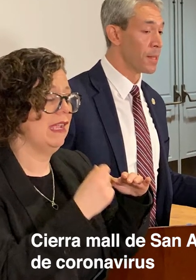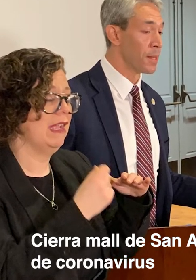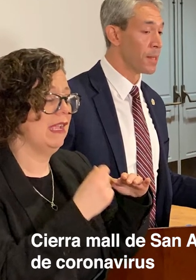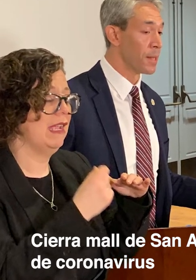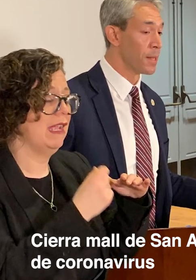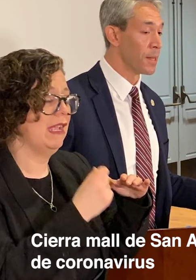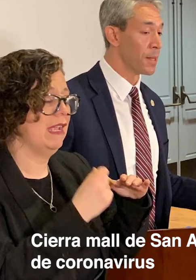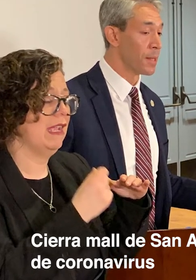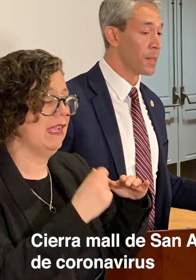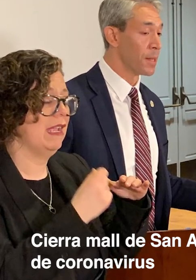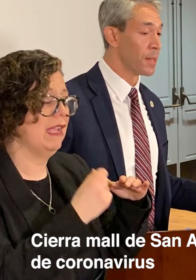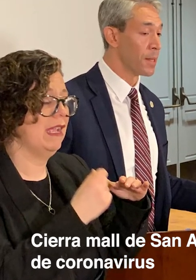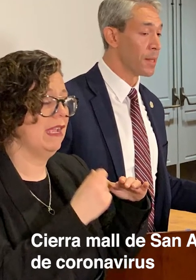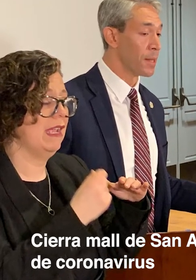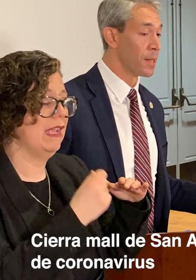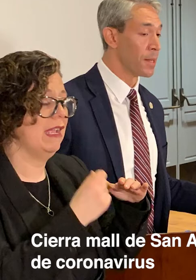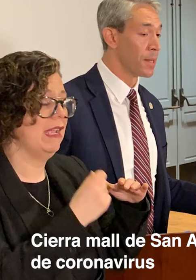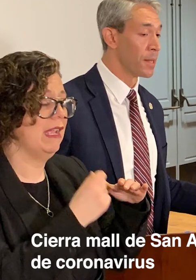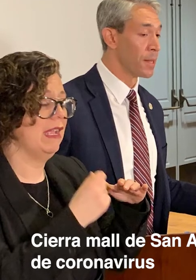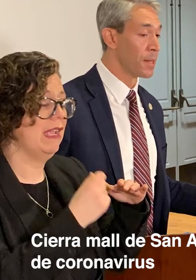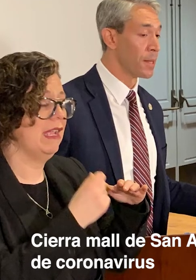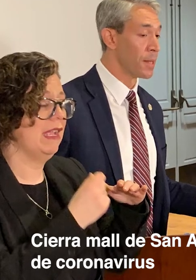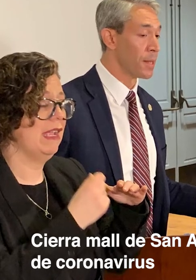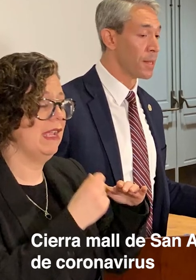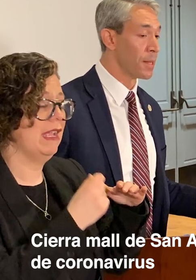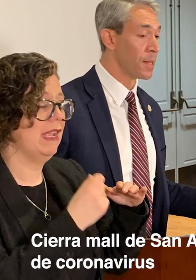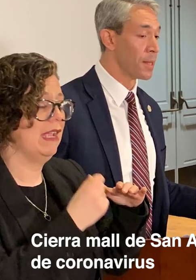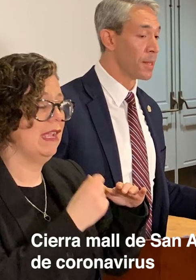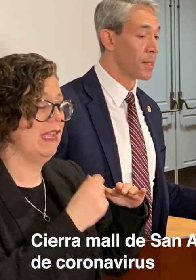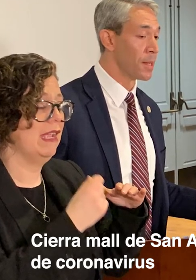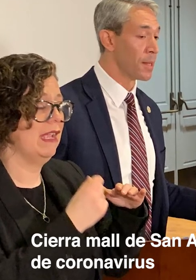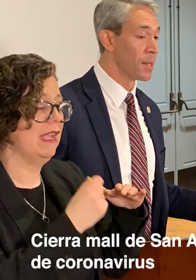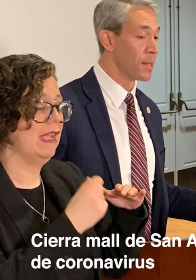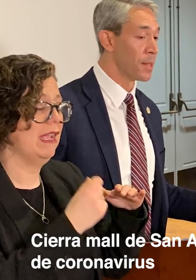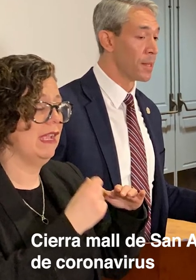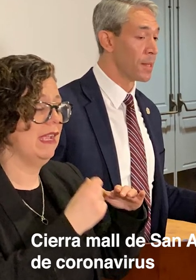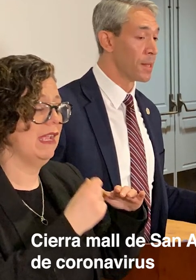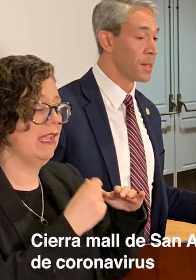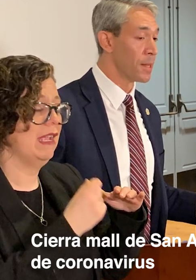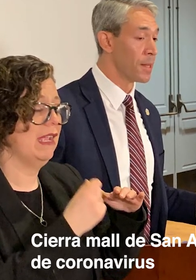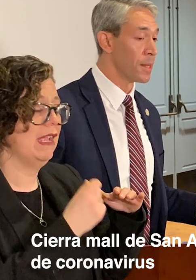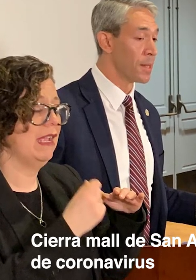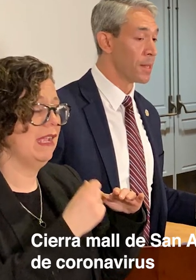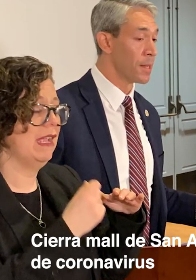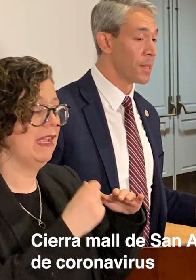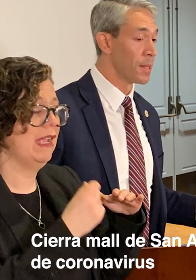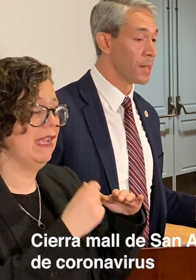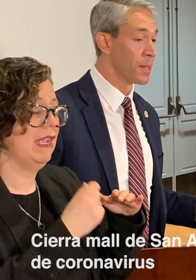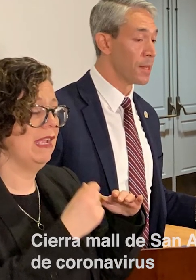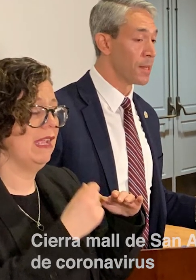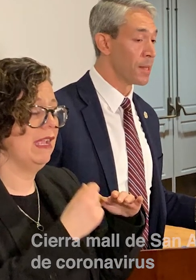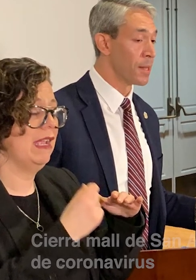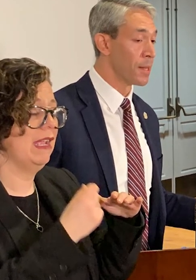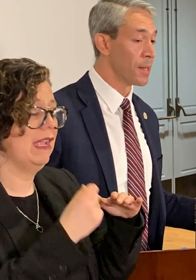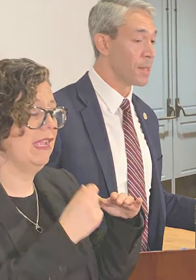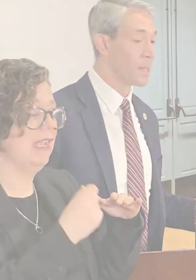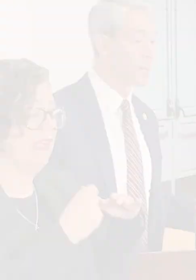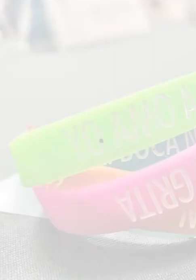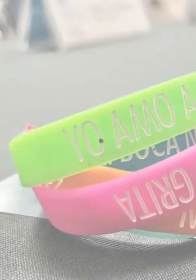con Coahuila, fue cerrado para realizar una desinfección exhaustiva luego de que un paciente positivo a COVID-19 visitara este centro